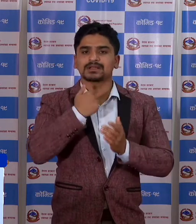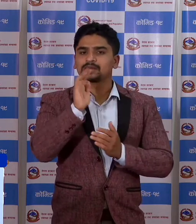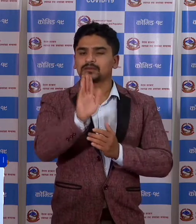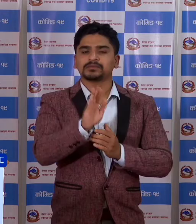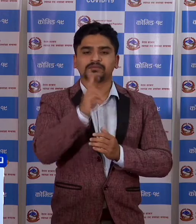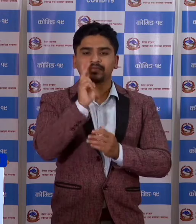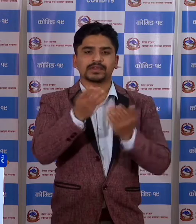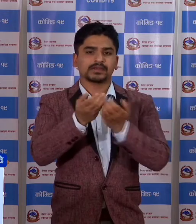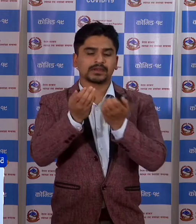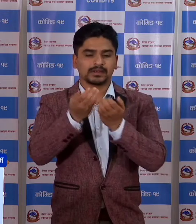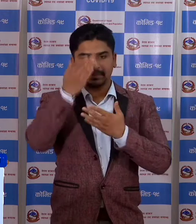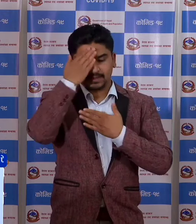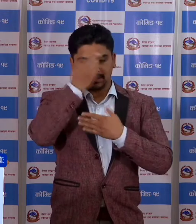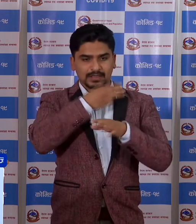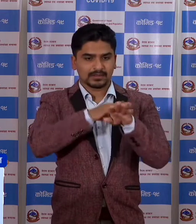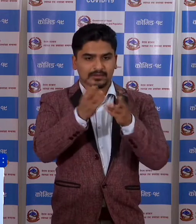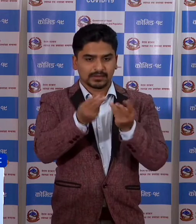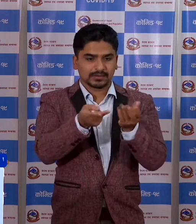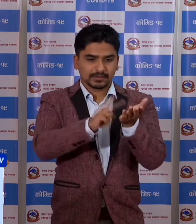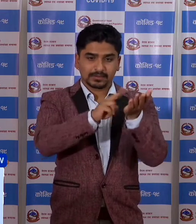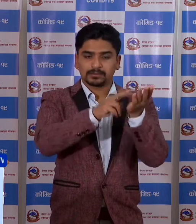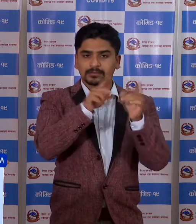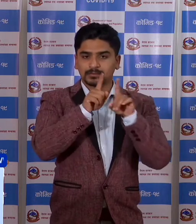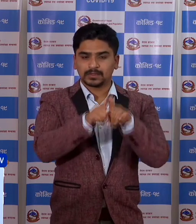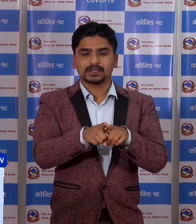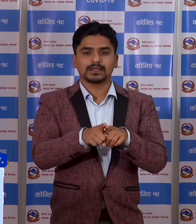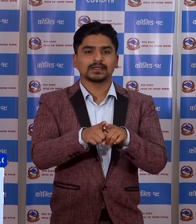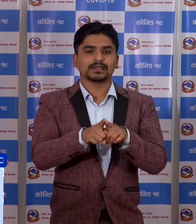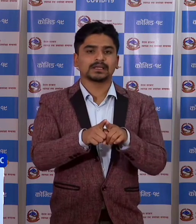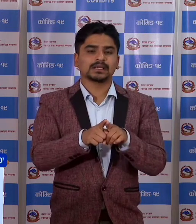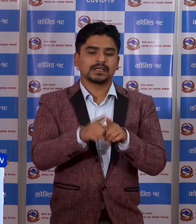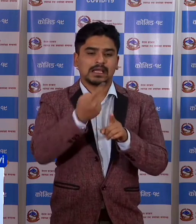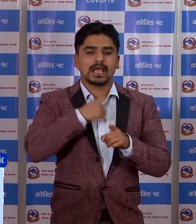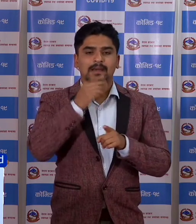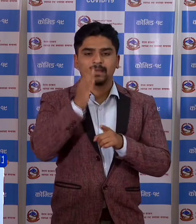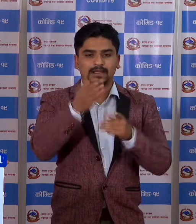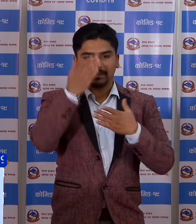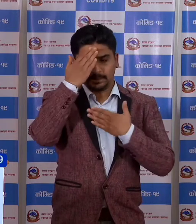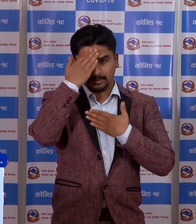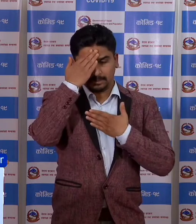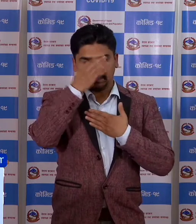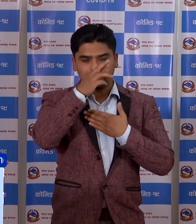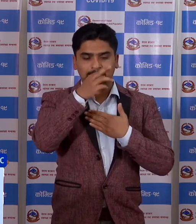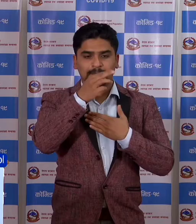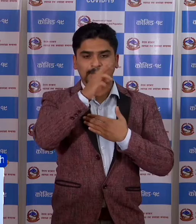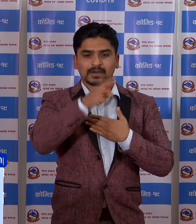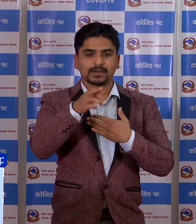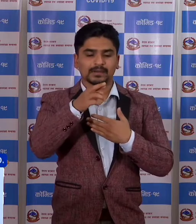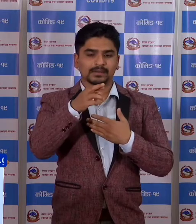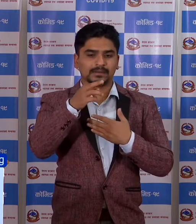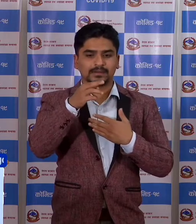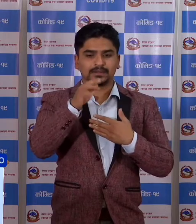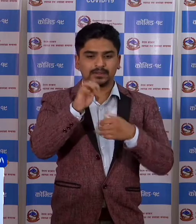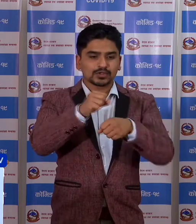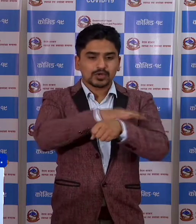त्यसै गरी संक्रमितहरूको संख्या बढेसँगै अब हामीले संक्रमित र बिरामी भनेर